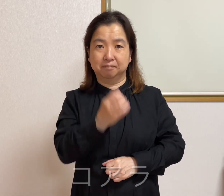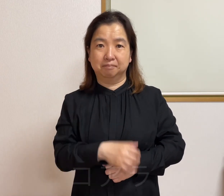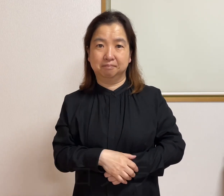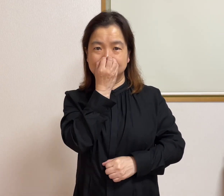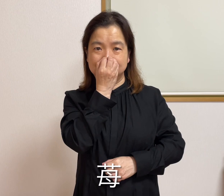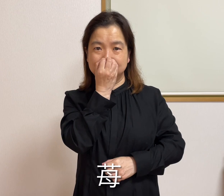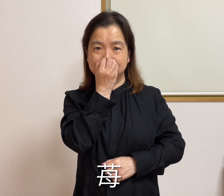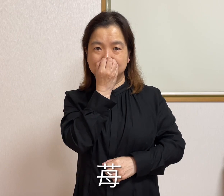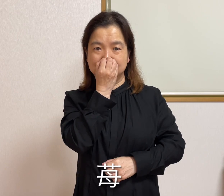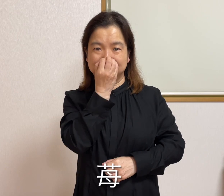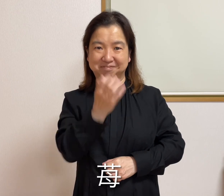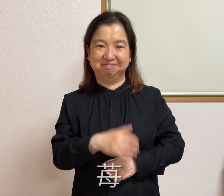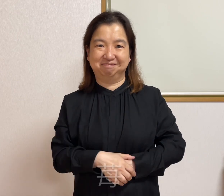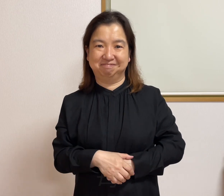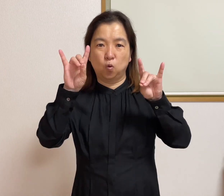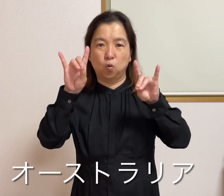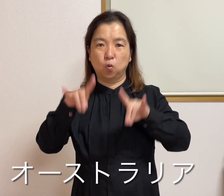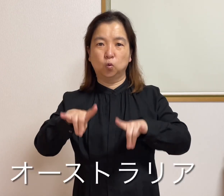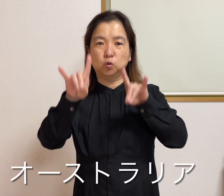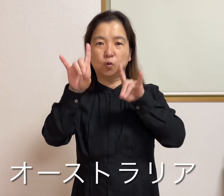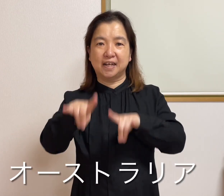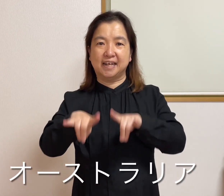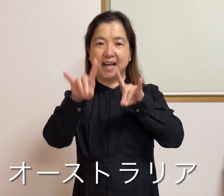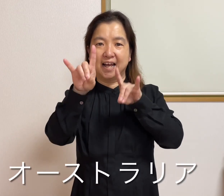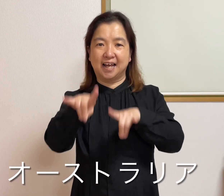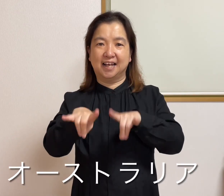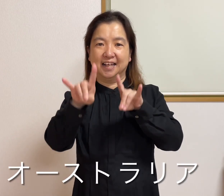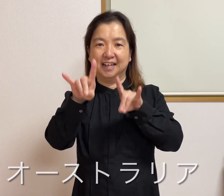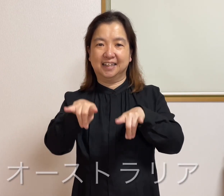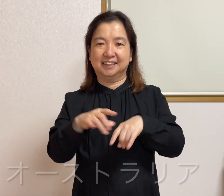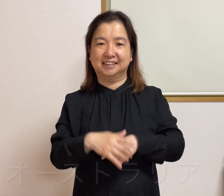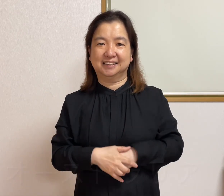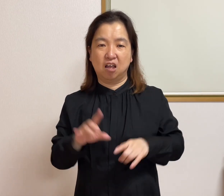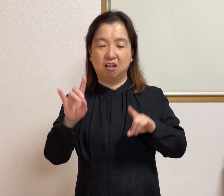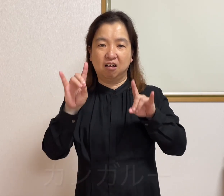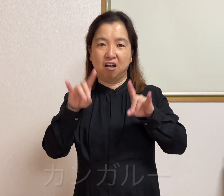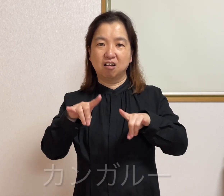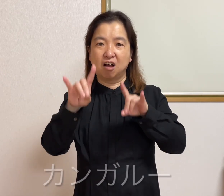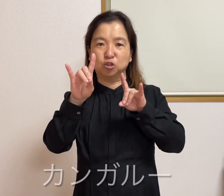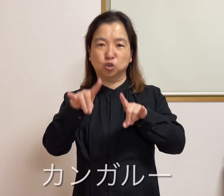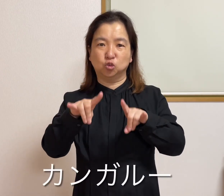イチゴ、オーストラリア、カンガルー。